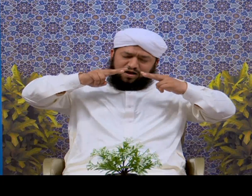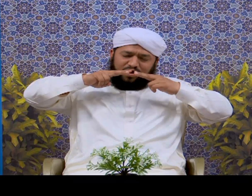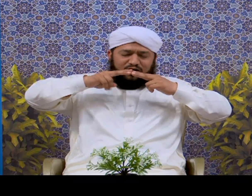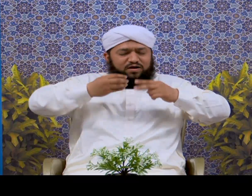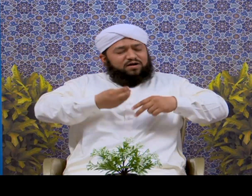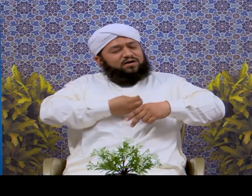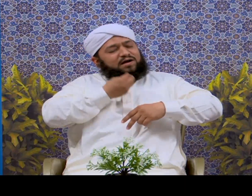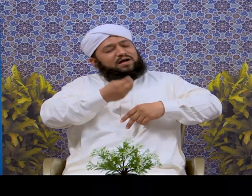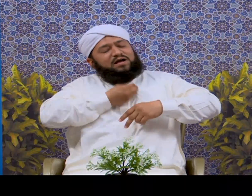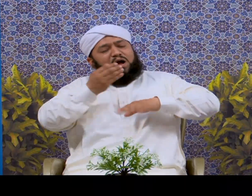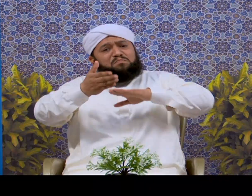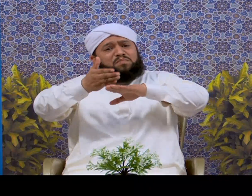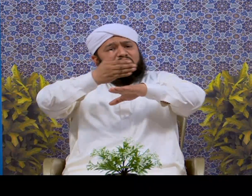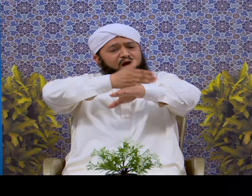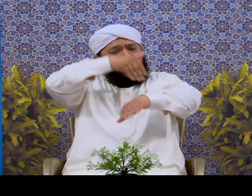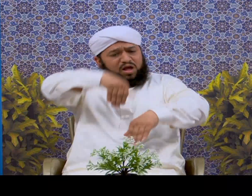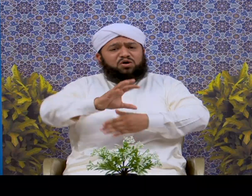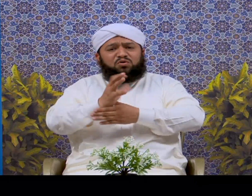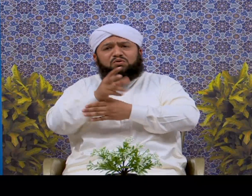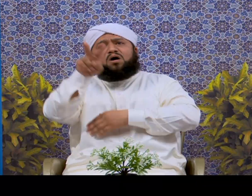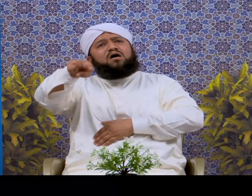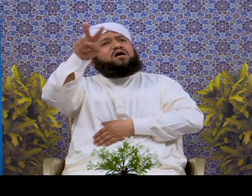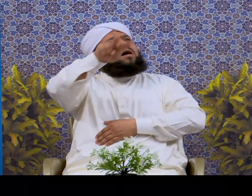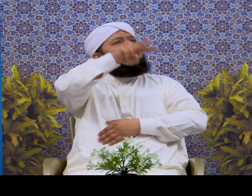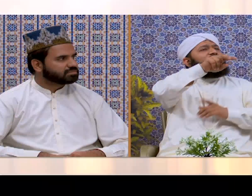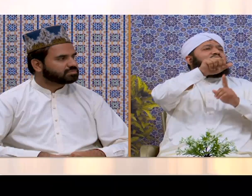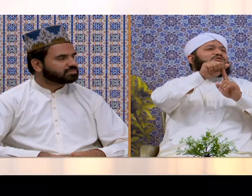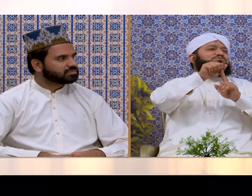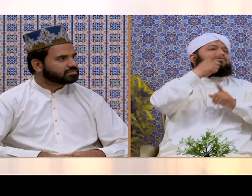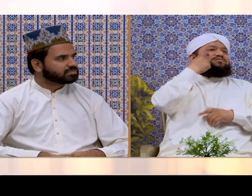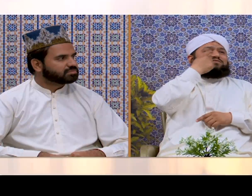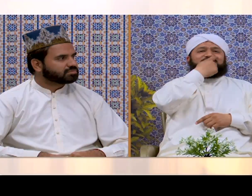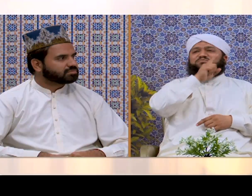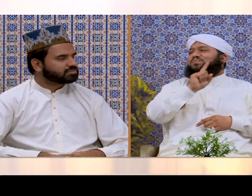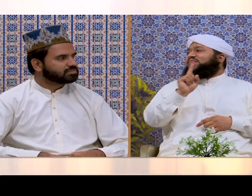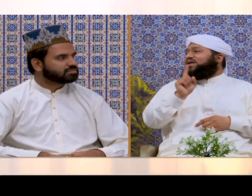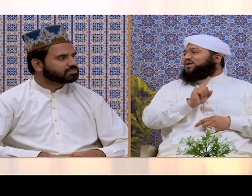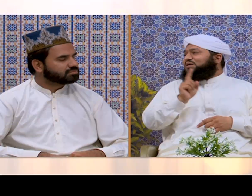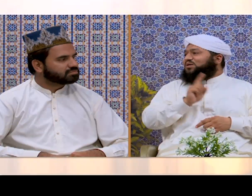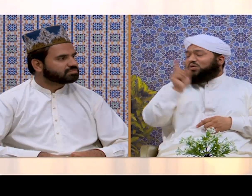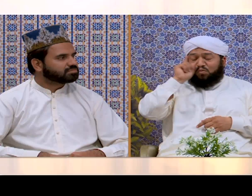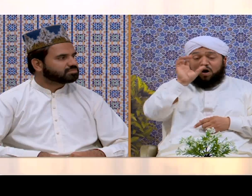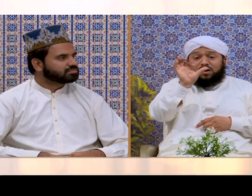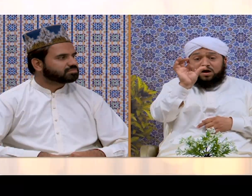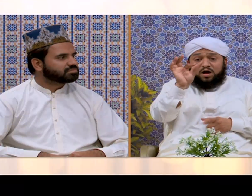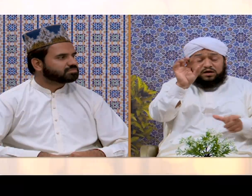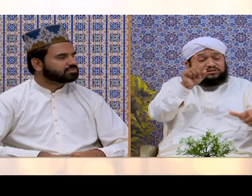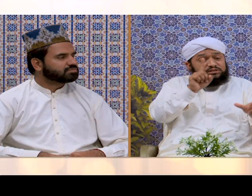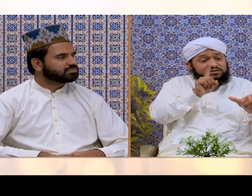نہیں چاہتا کہ وہ آنکھیں کسی اور چیز کو دیکھیں۔ اس کے بعد آپ علیہ السلام 60 سال دنیا میں تشریف